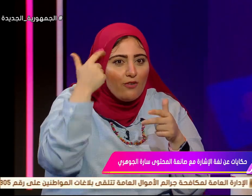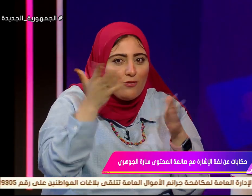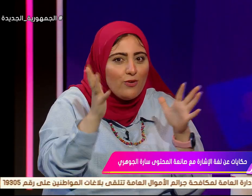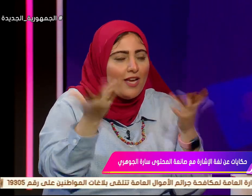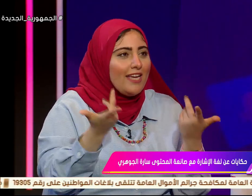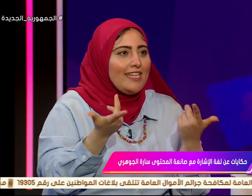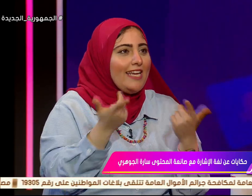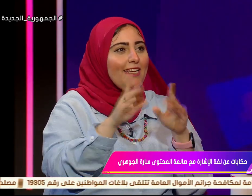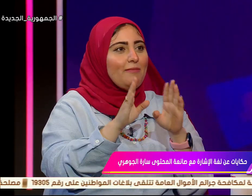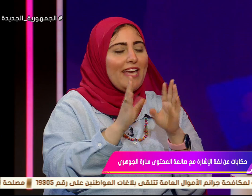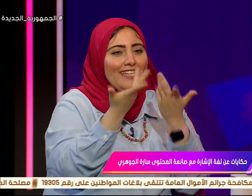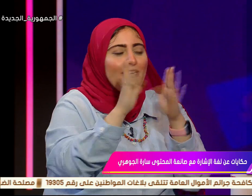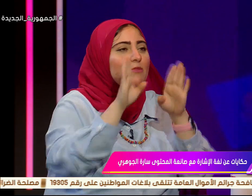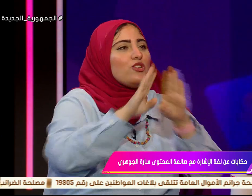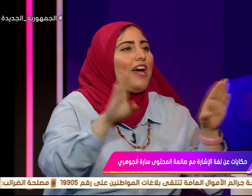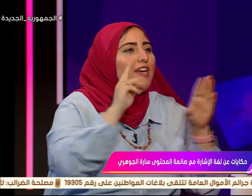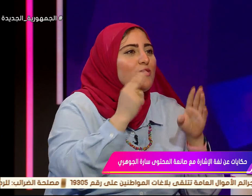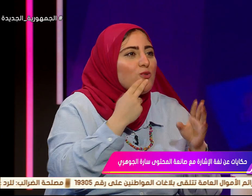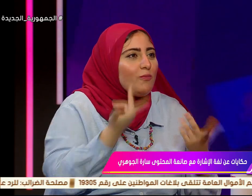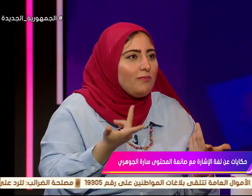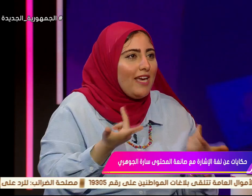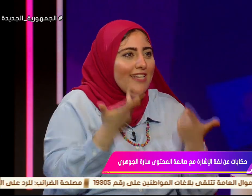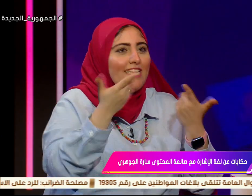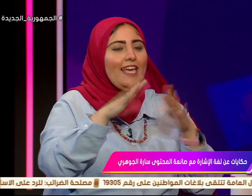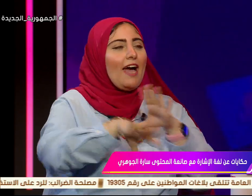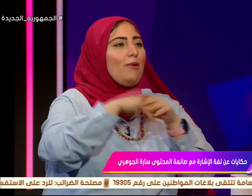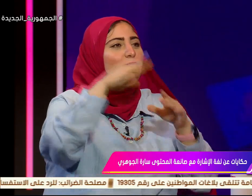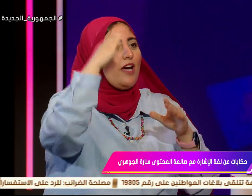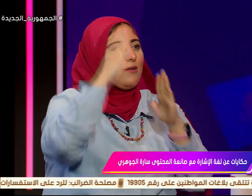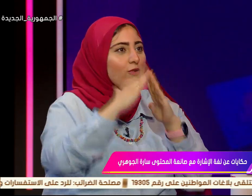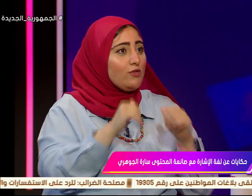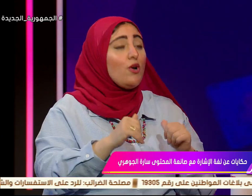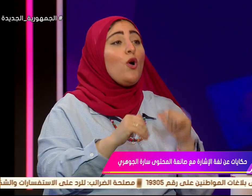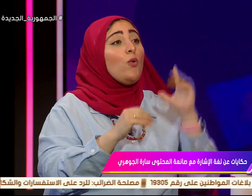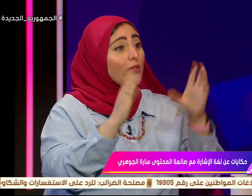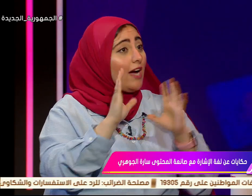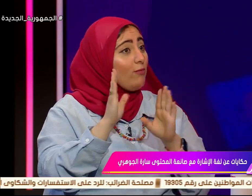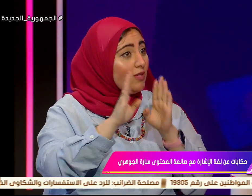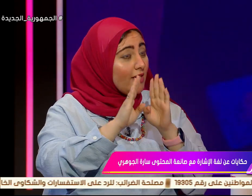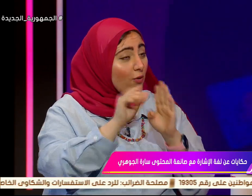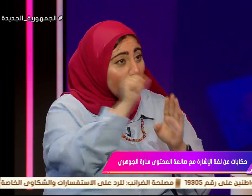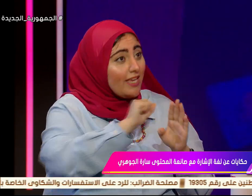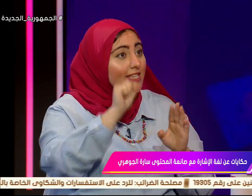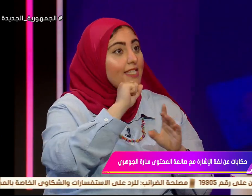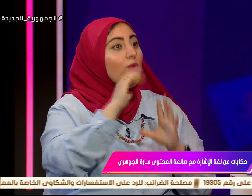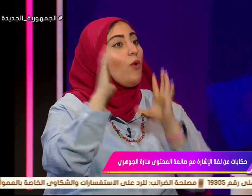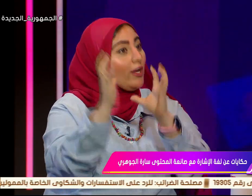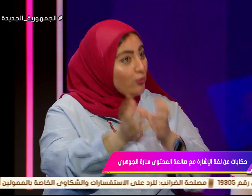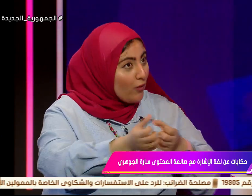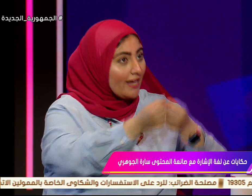يعرفوا يعني إيه مسرحية للصم، يعني إيه عملوا تحيا مصر ودعموا الأغنية دي وخدوها